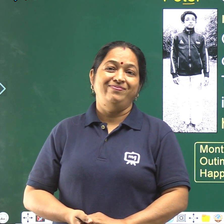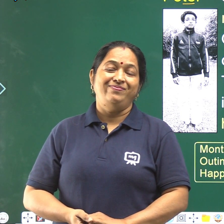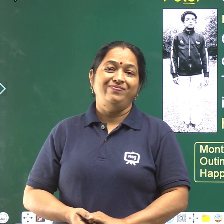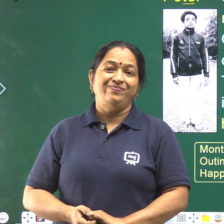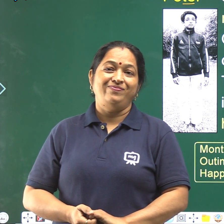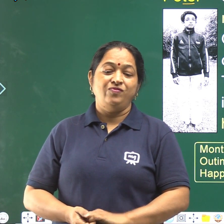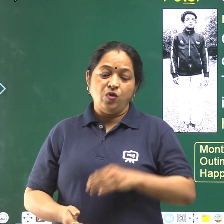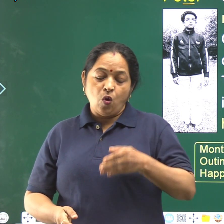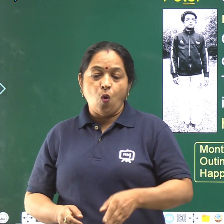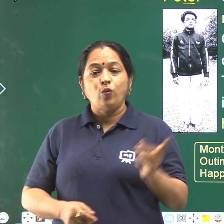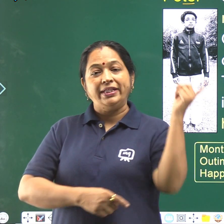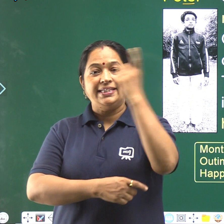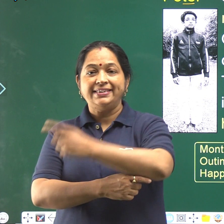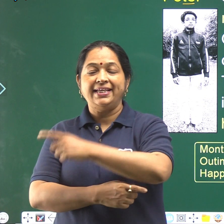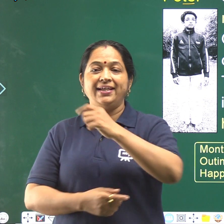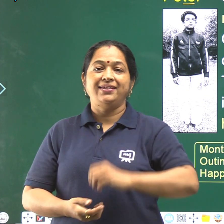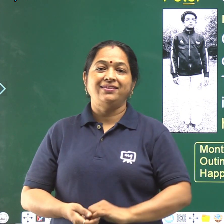On this day,